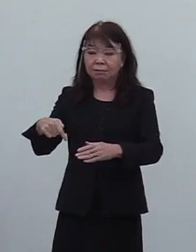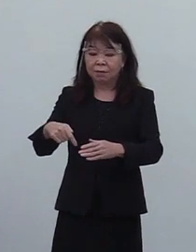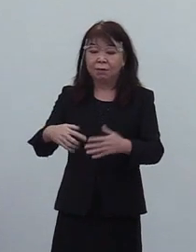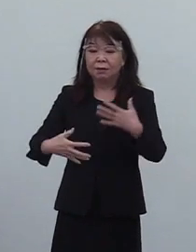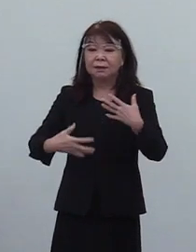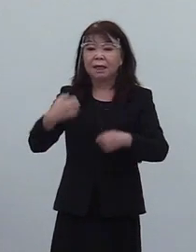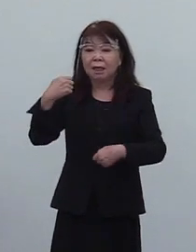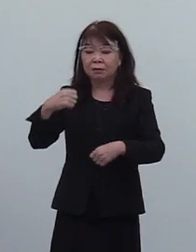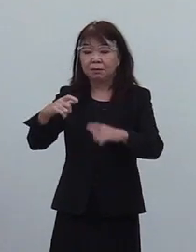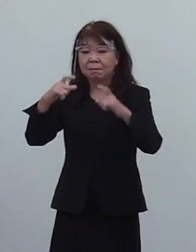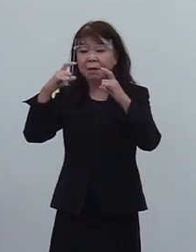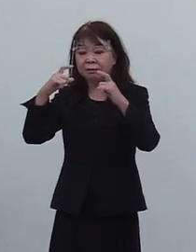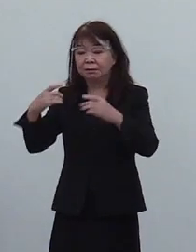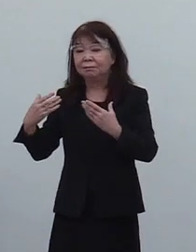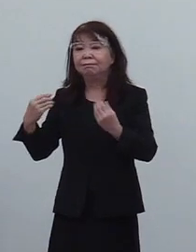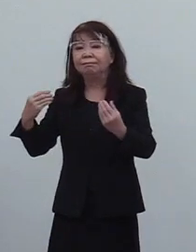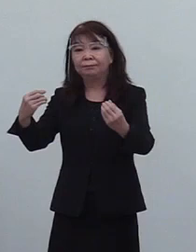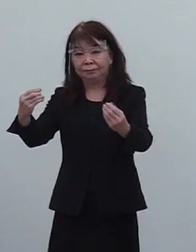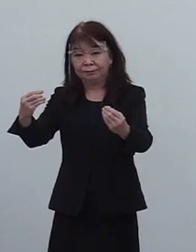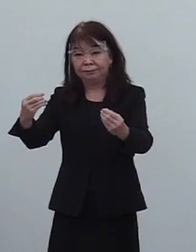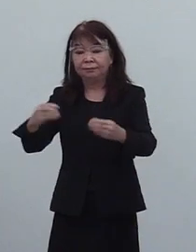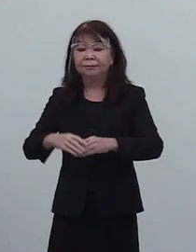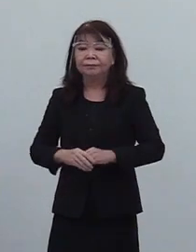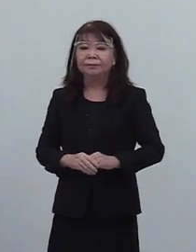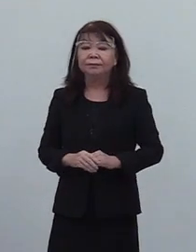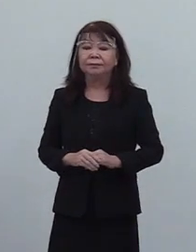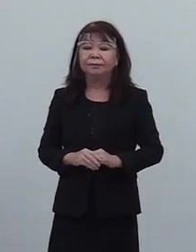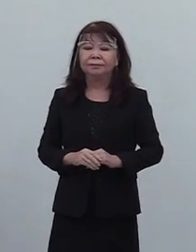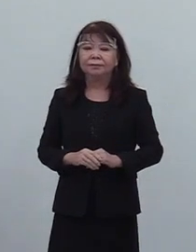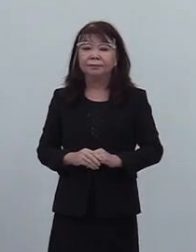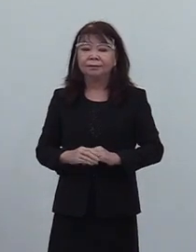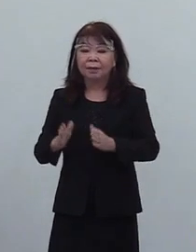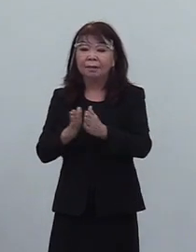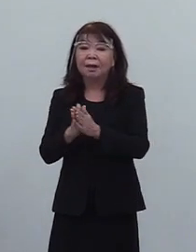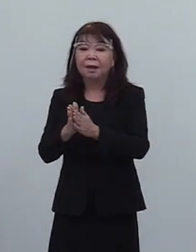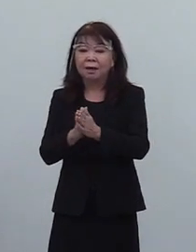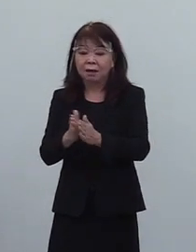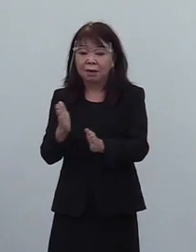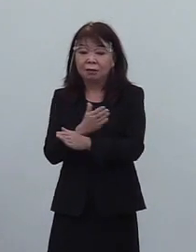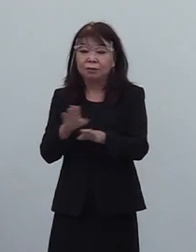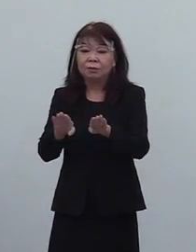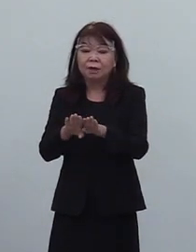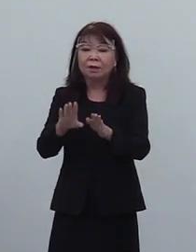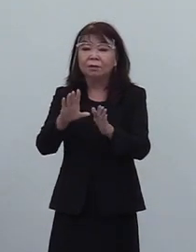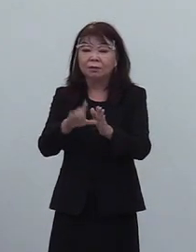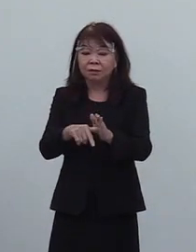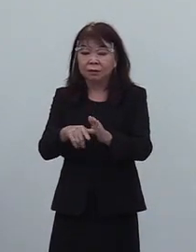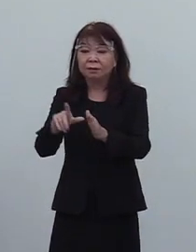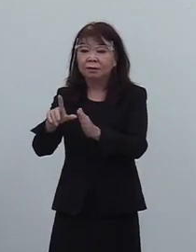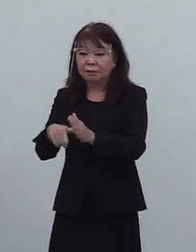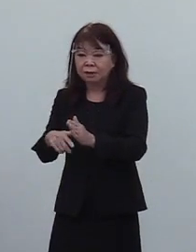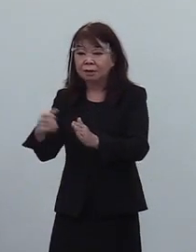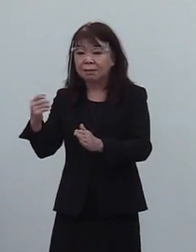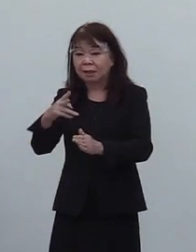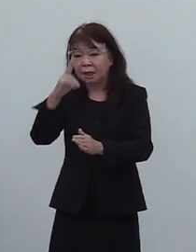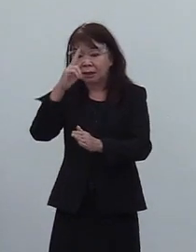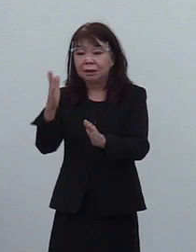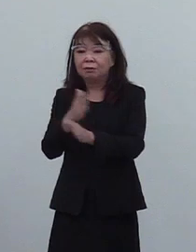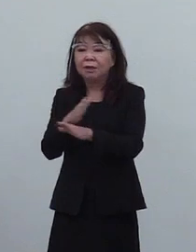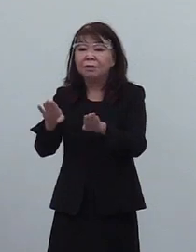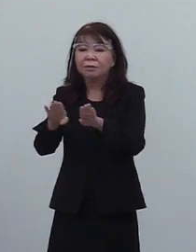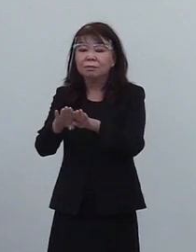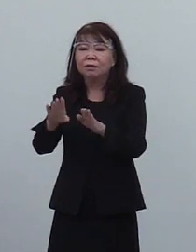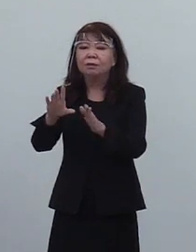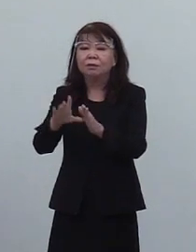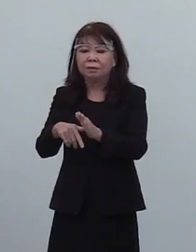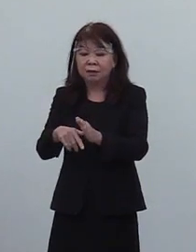クをつけるようにしていたということ、それから手洗いは休憩時間ごと、あるいは昼休みとかそういう